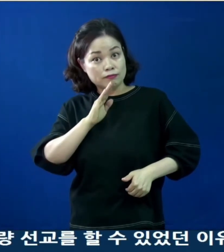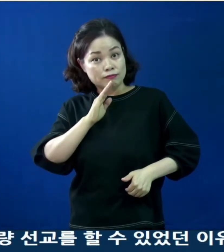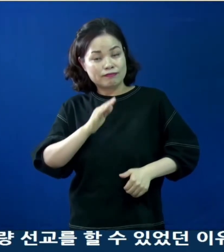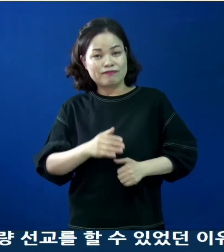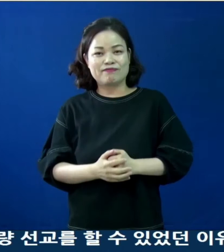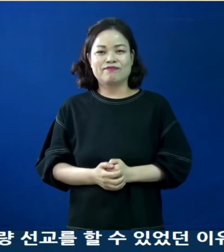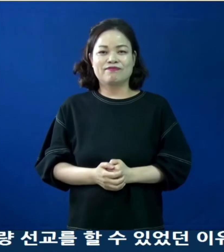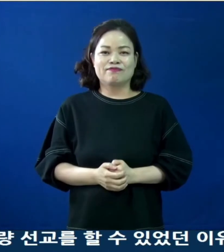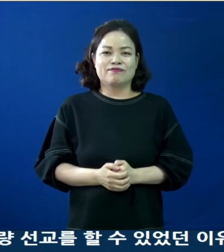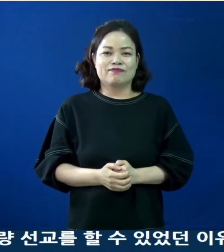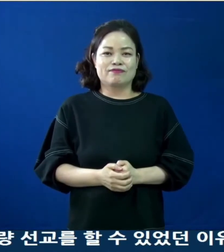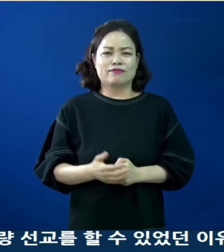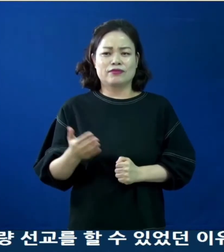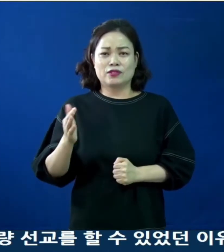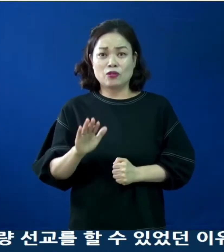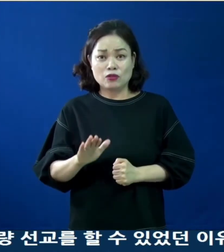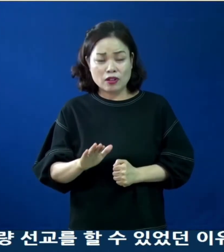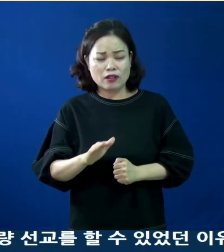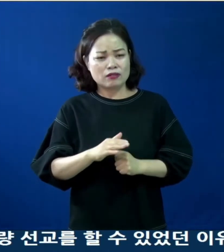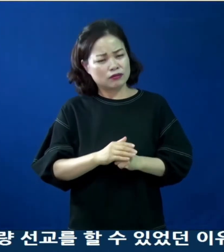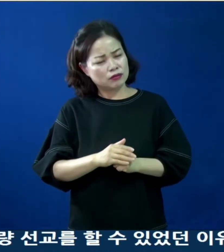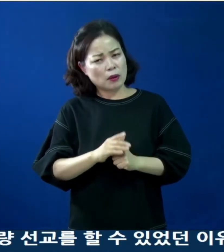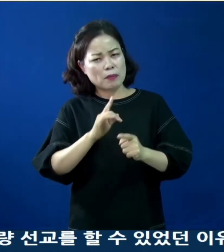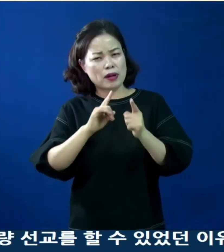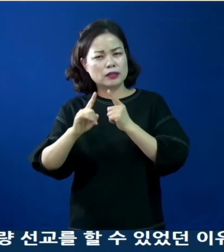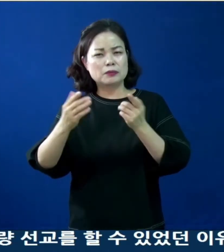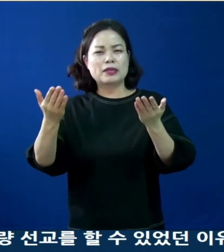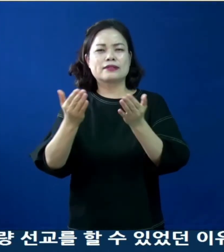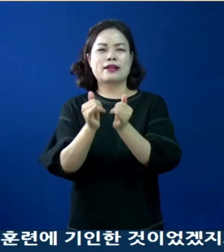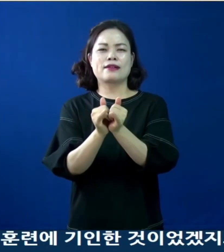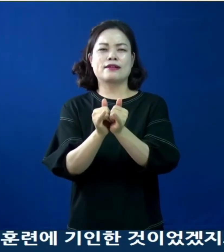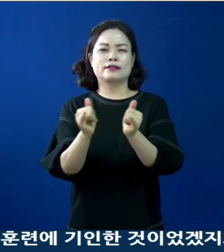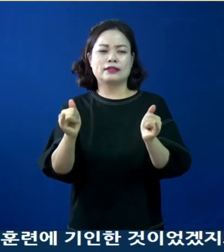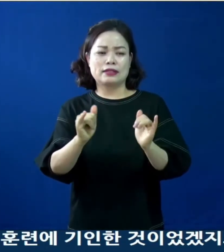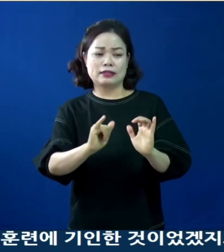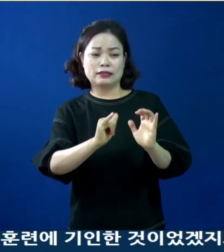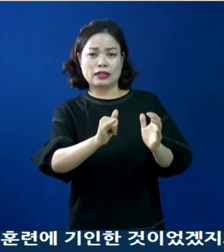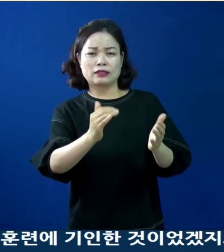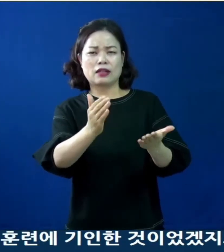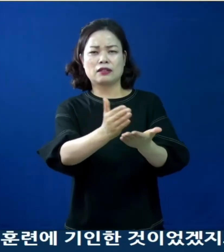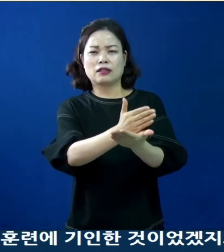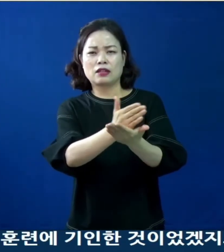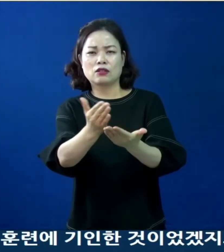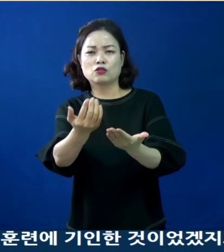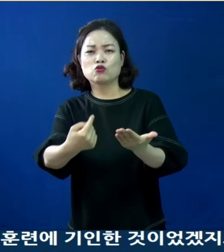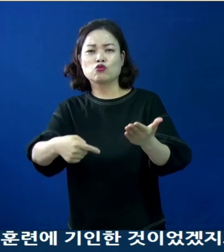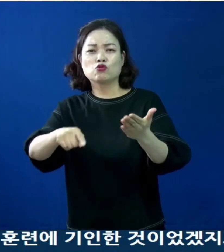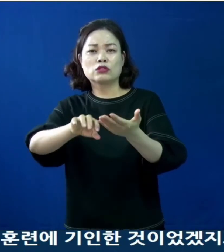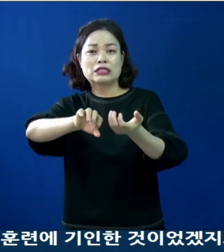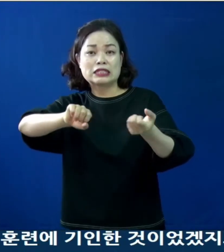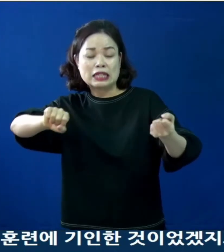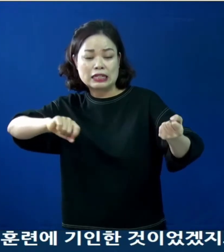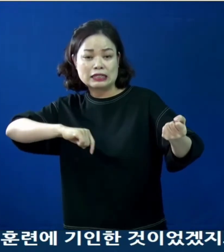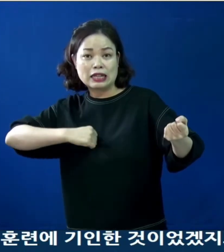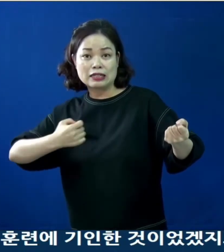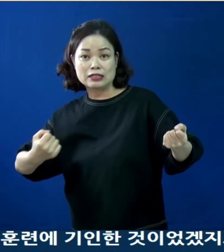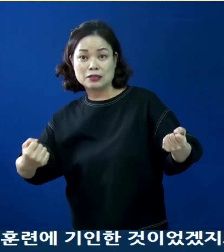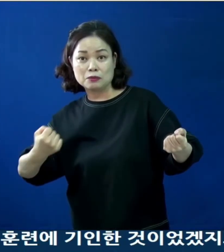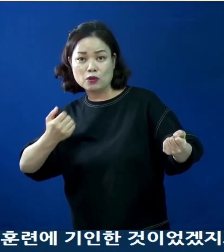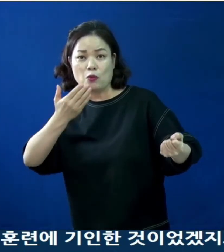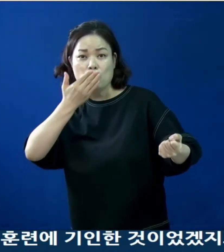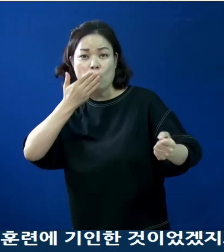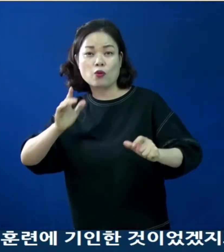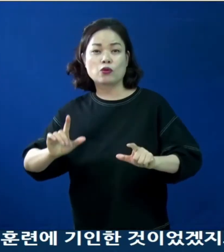합니다. 그러나 한편으로 말씀의 사역자들이 세상과 구별되기 위해서 자기 힘으로